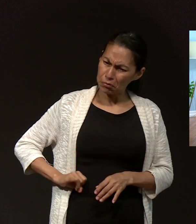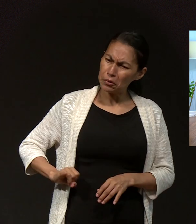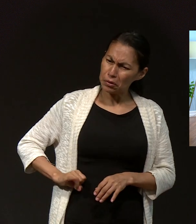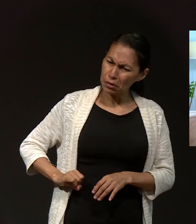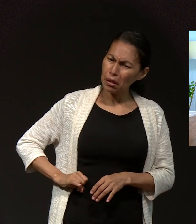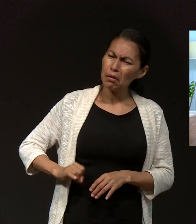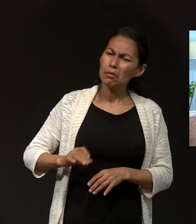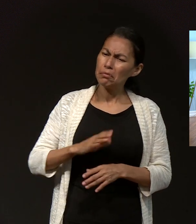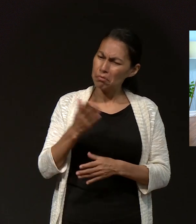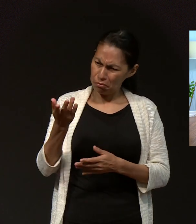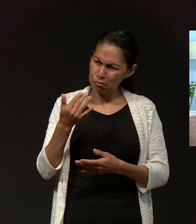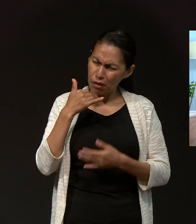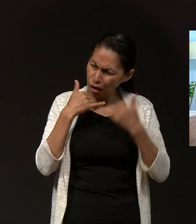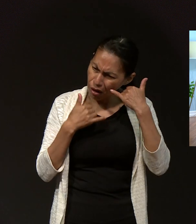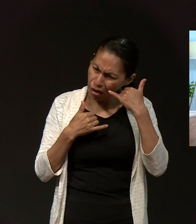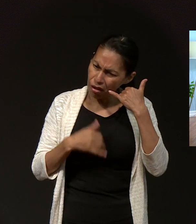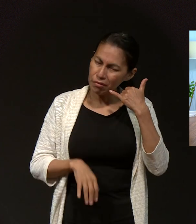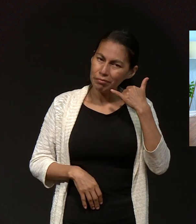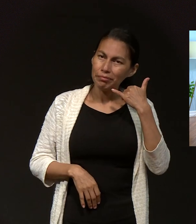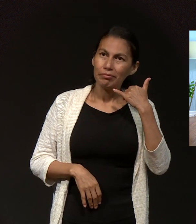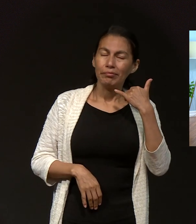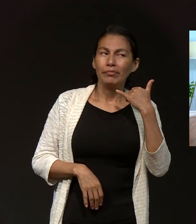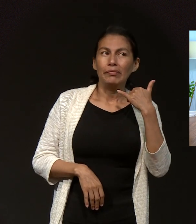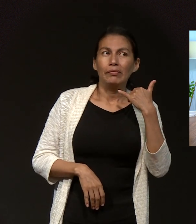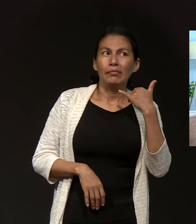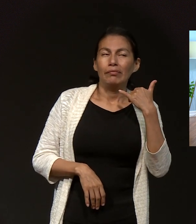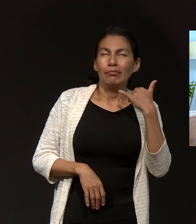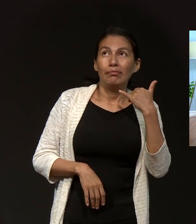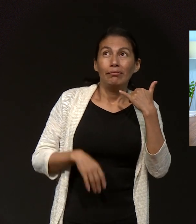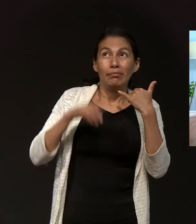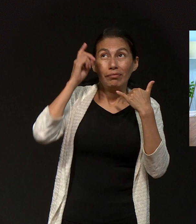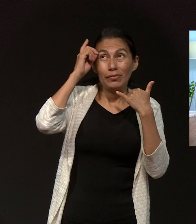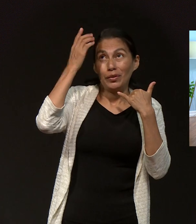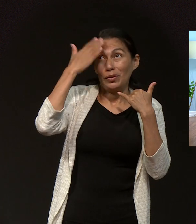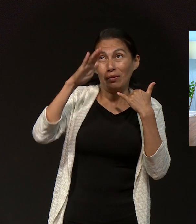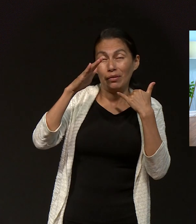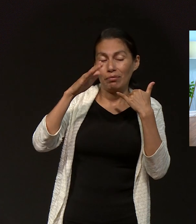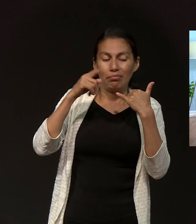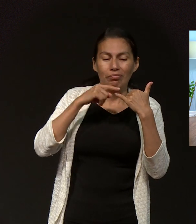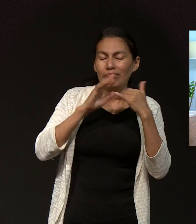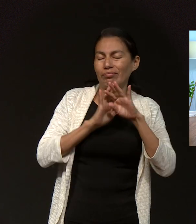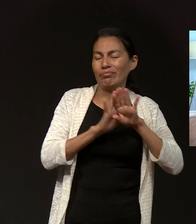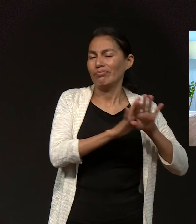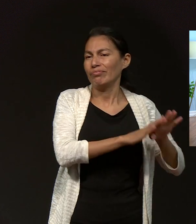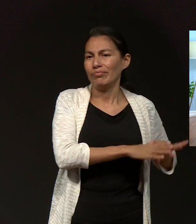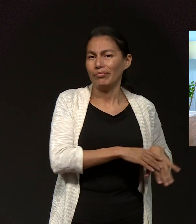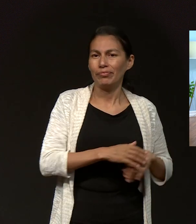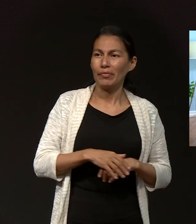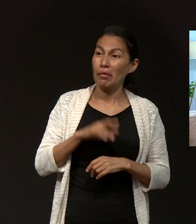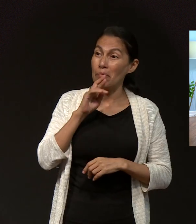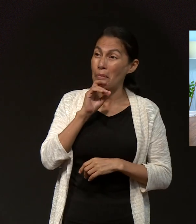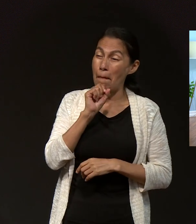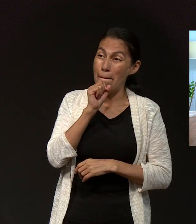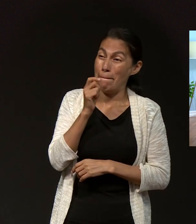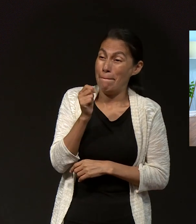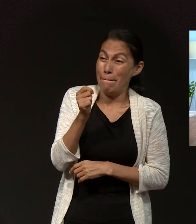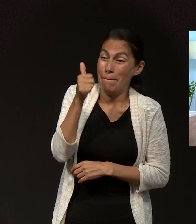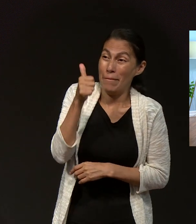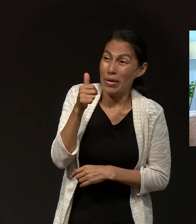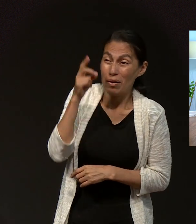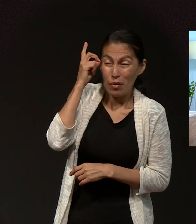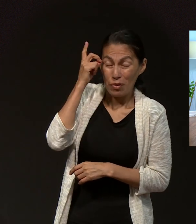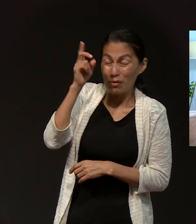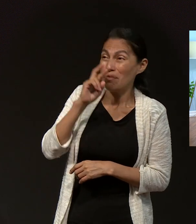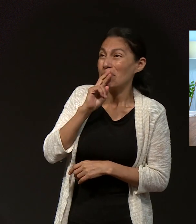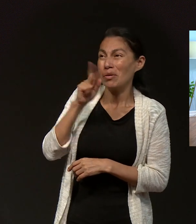interesados en su perfil. Háblenos para hacer una entrevista. Y dijimos... Dios sabe. Dios sabe. Dios está al control. primero